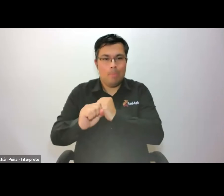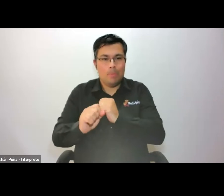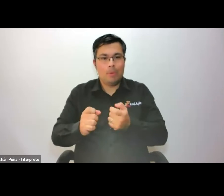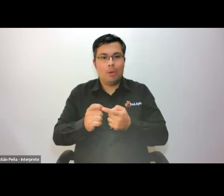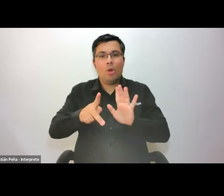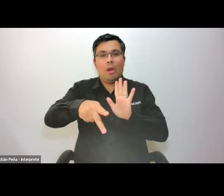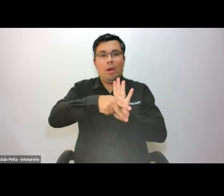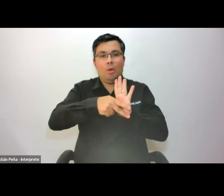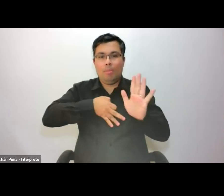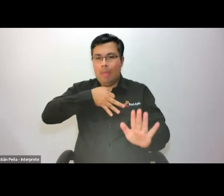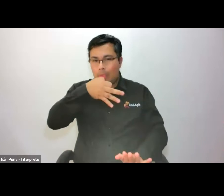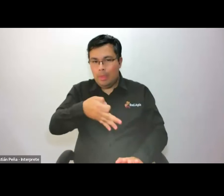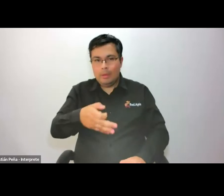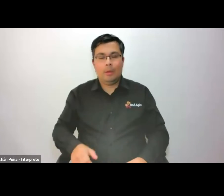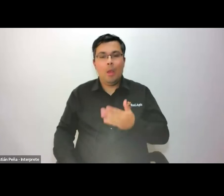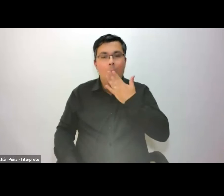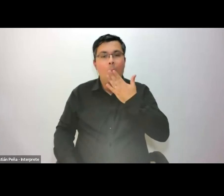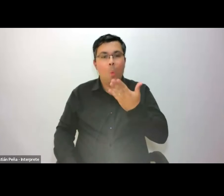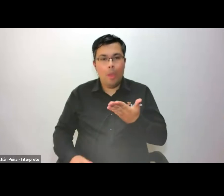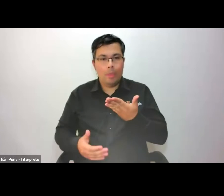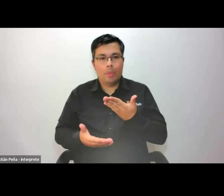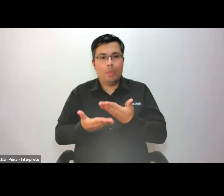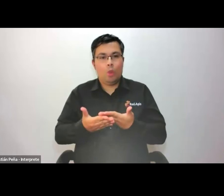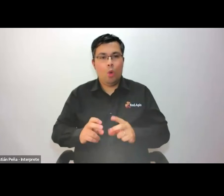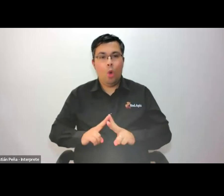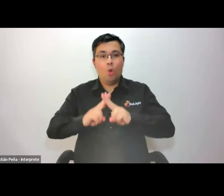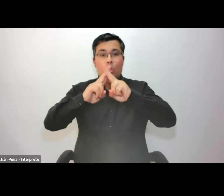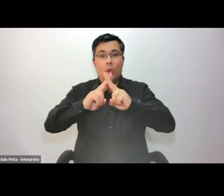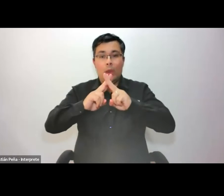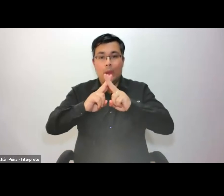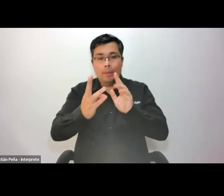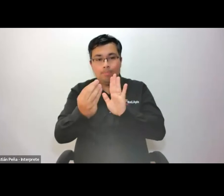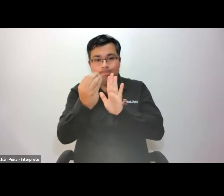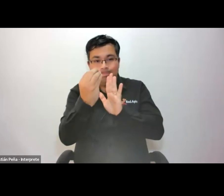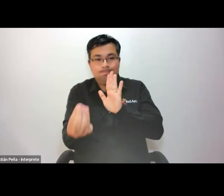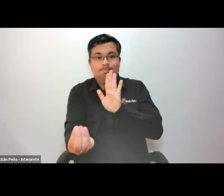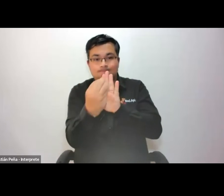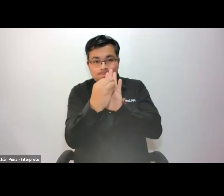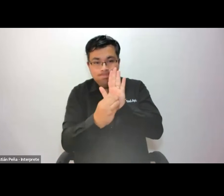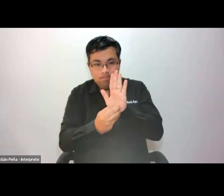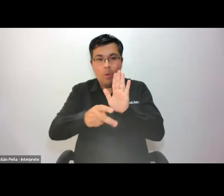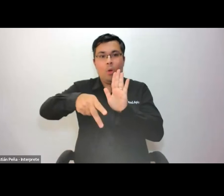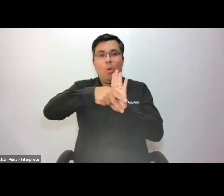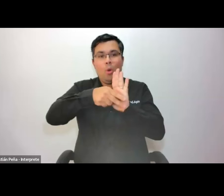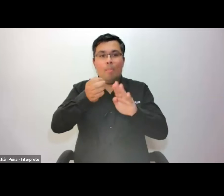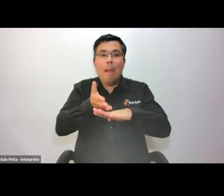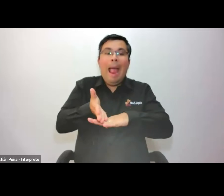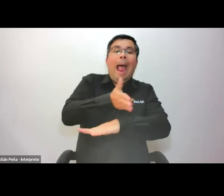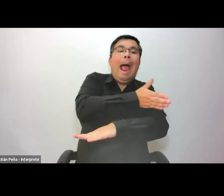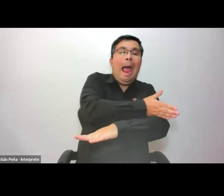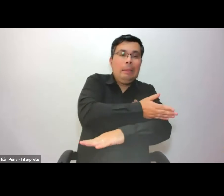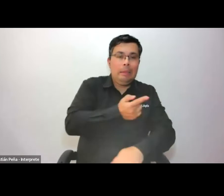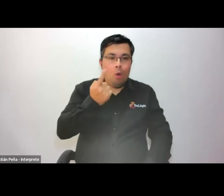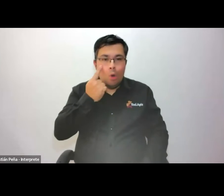lo tanto, cuando uno construye esa norma, es muy importante conocer la realidad de las y los